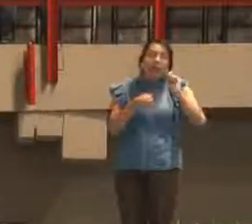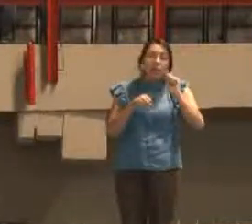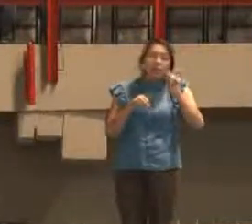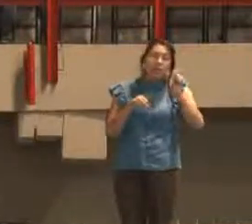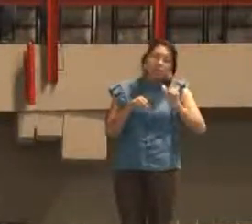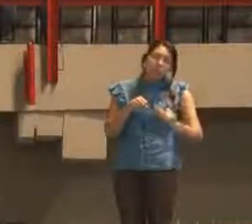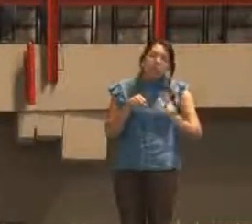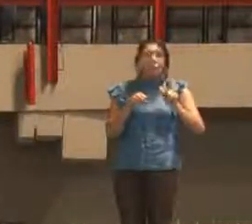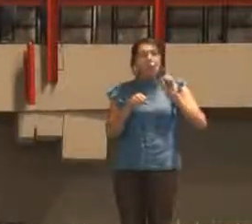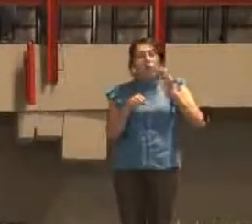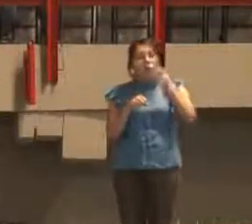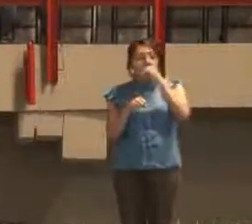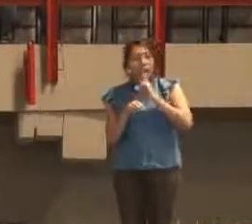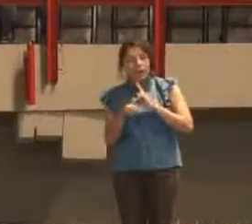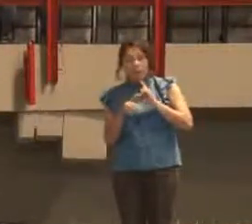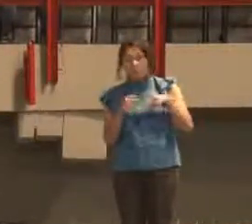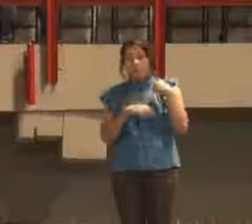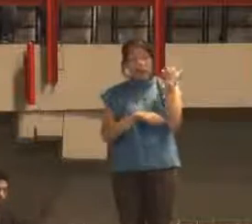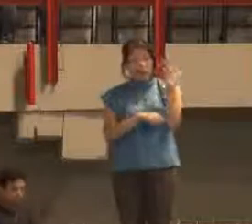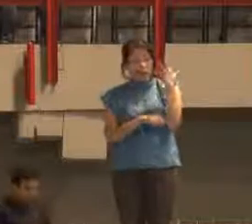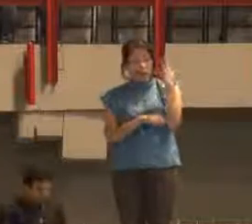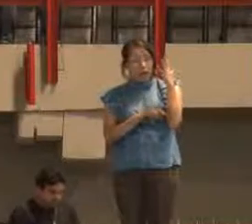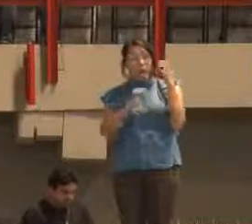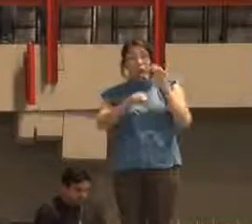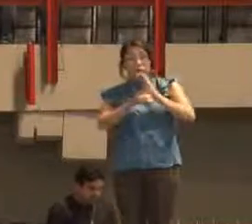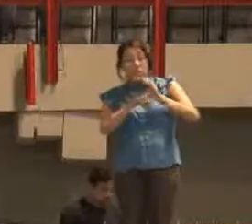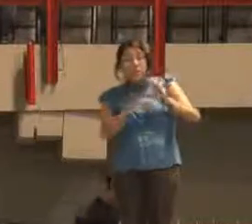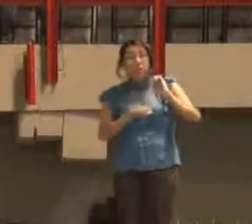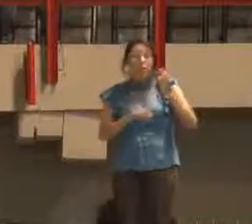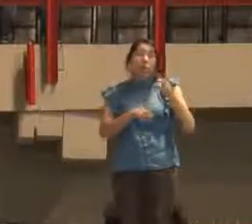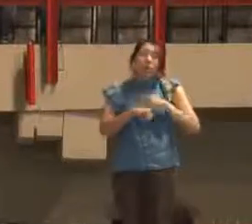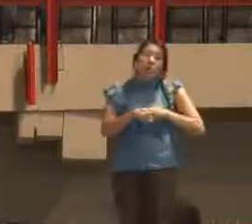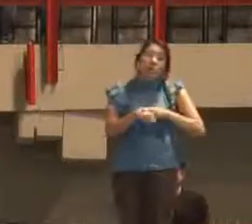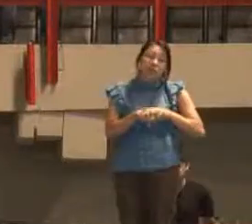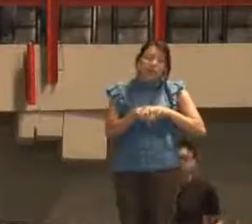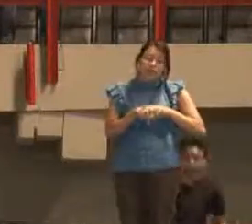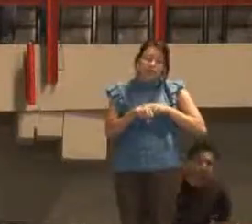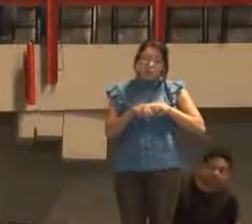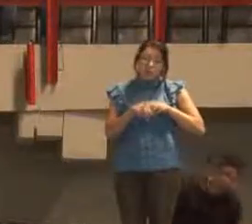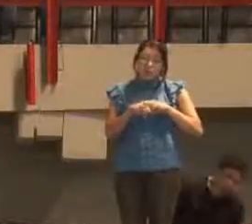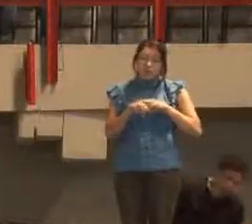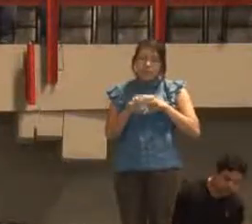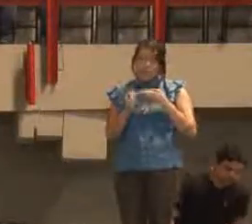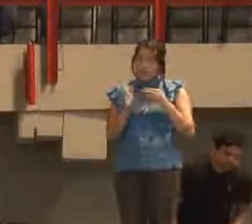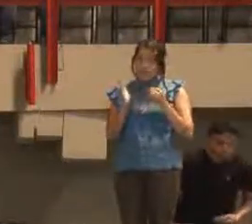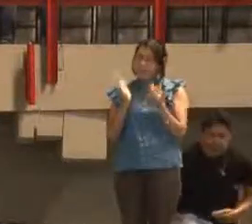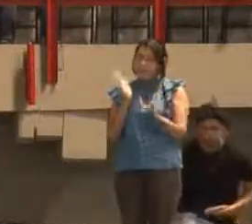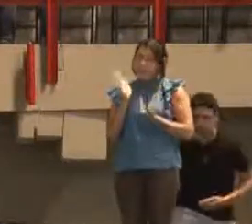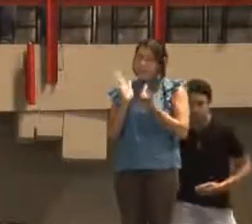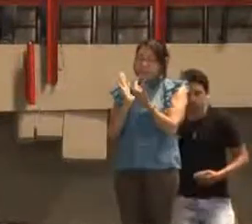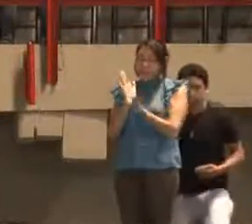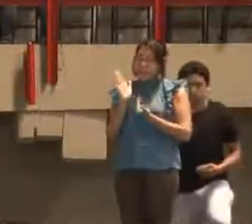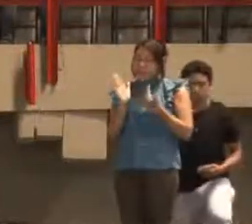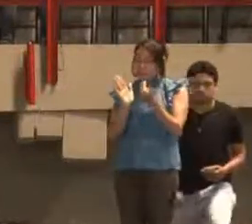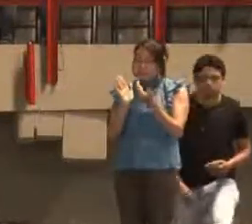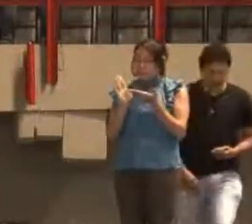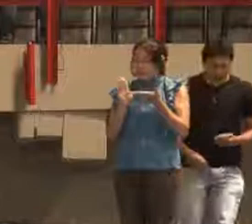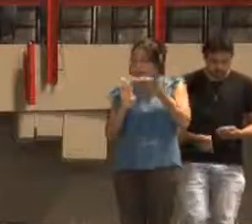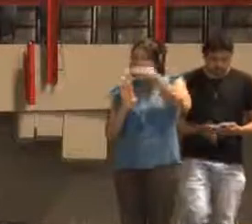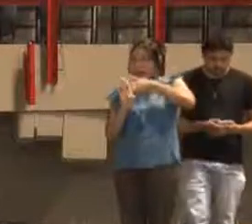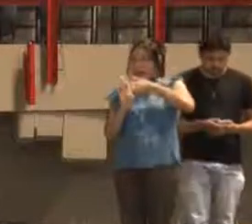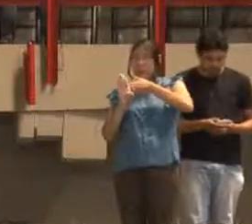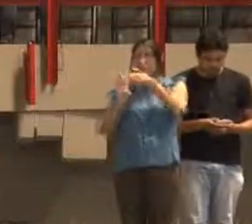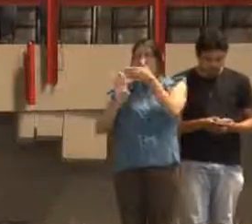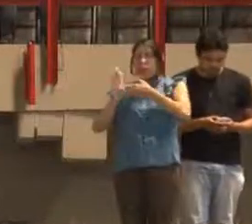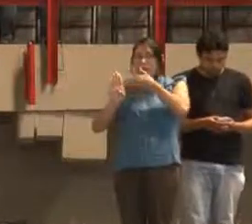cores cinza ou verde. Se o fundo não pode ter a mesma cor da casa nem da palmeira por uma questão